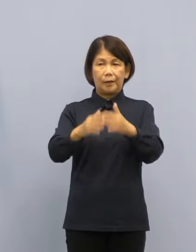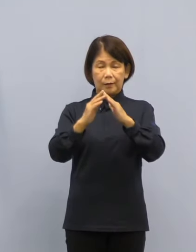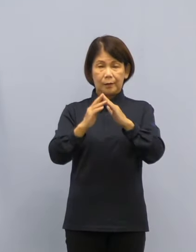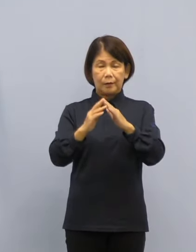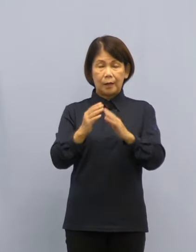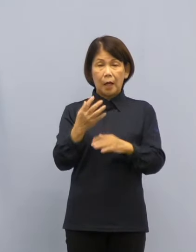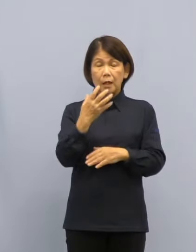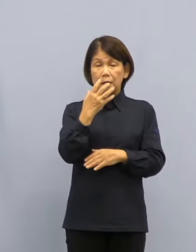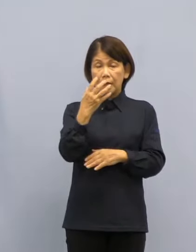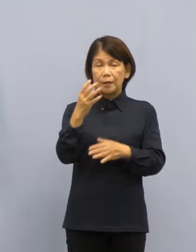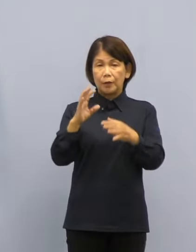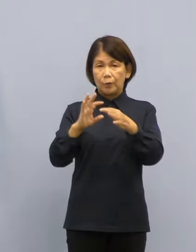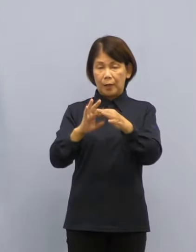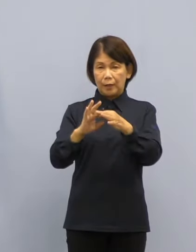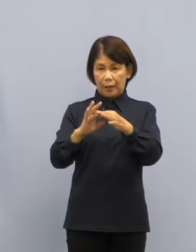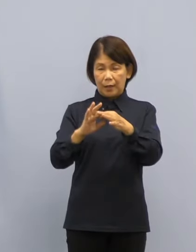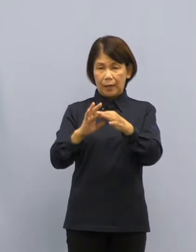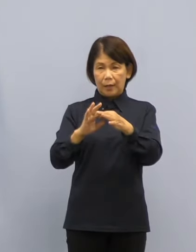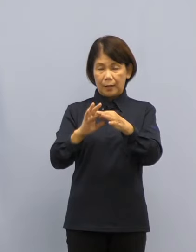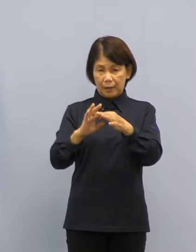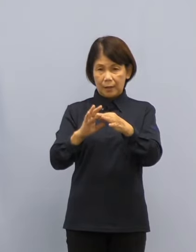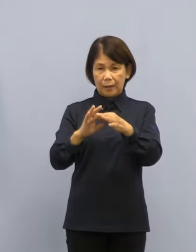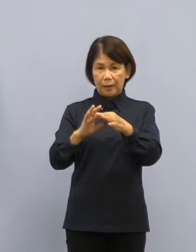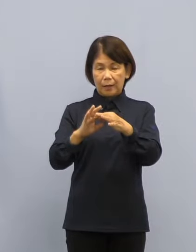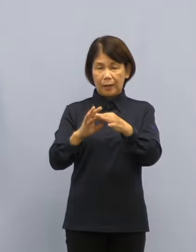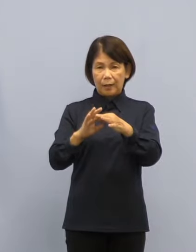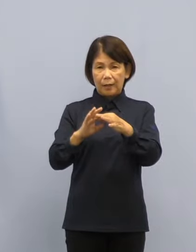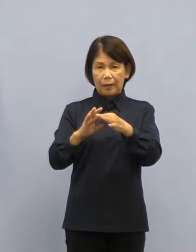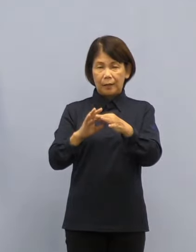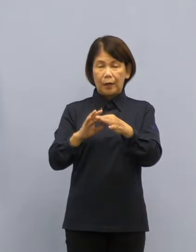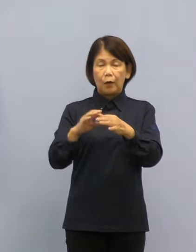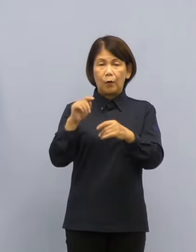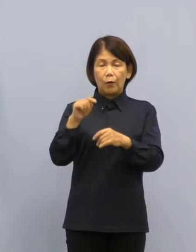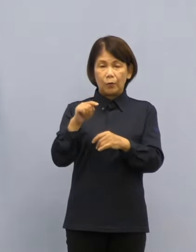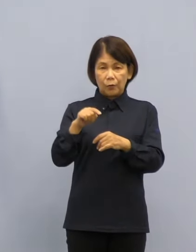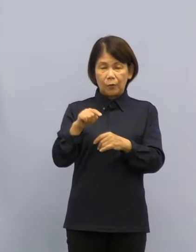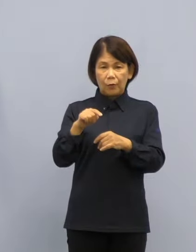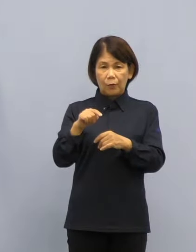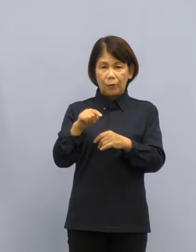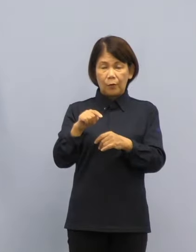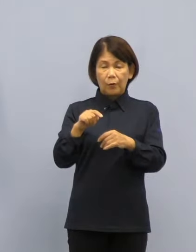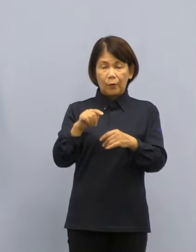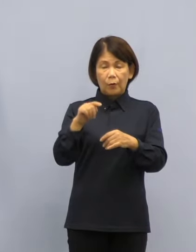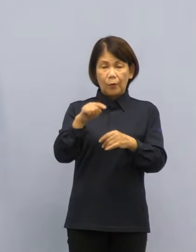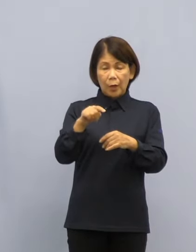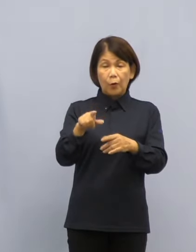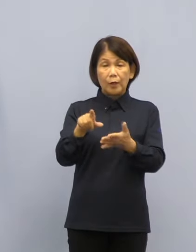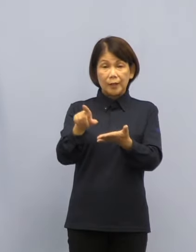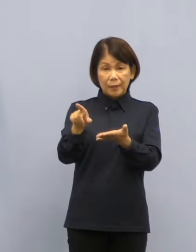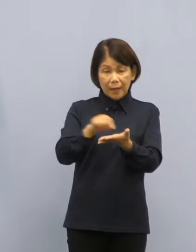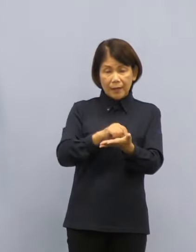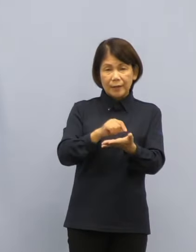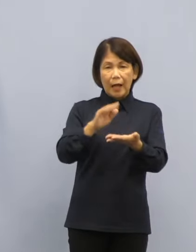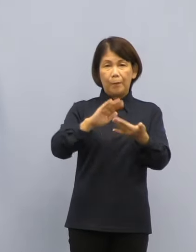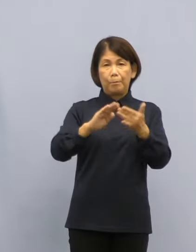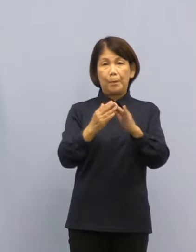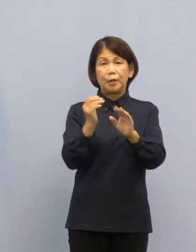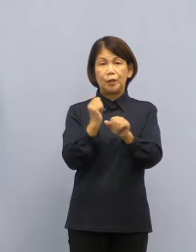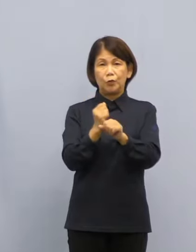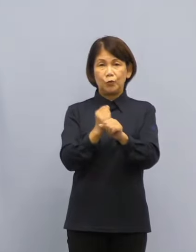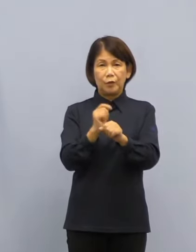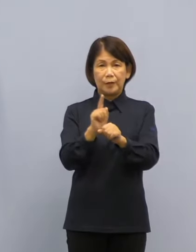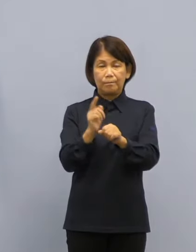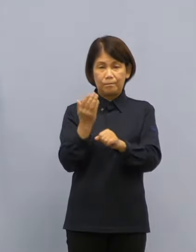ったとは思うんですけど、まあ、期待する点とあとそれを生かしてですね、こう街づくりどういうふうに進めていくか教えてください。